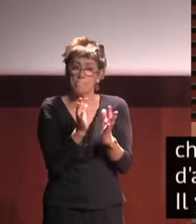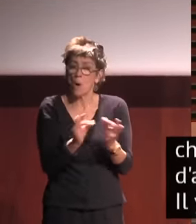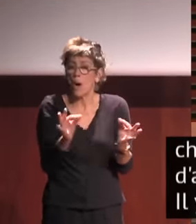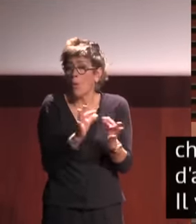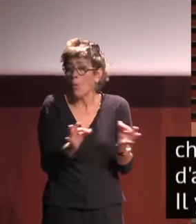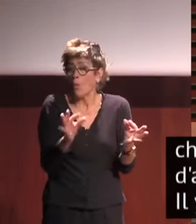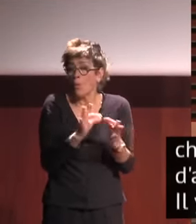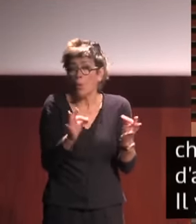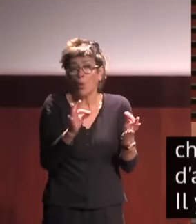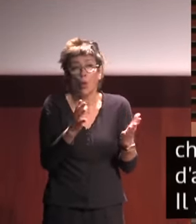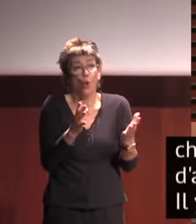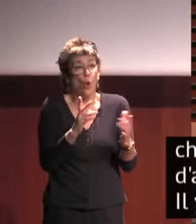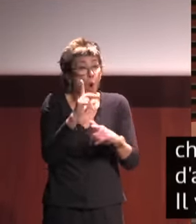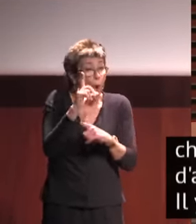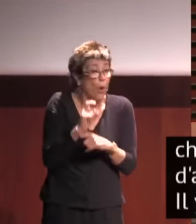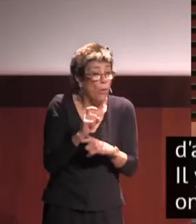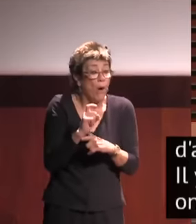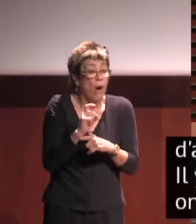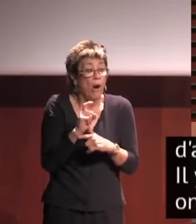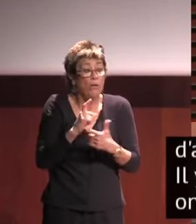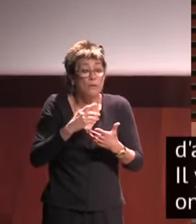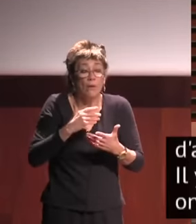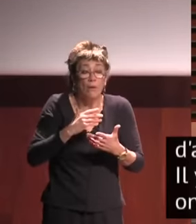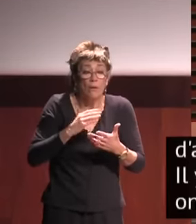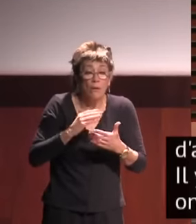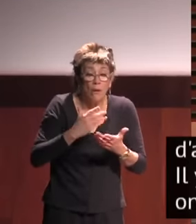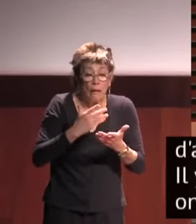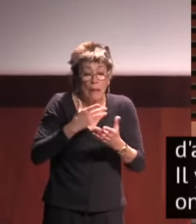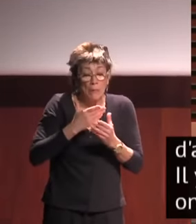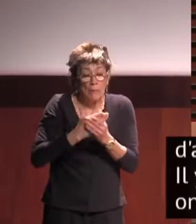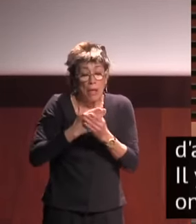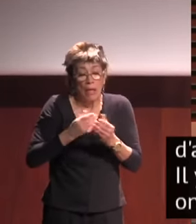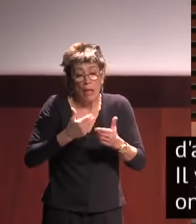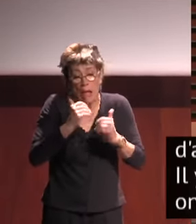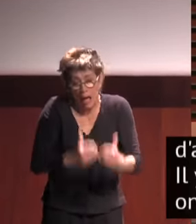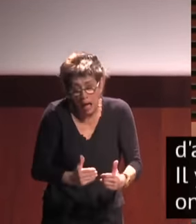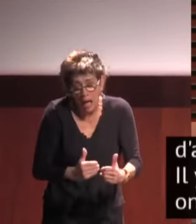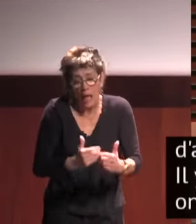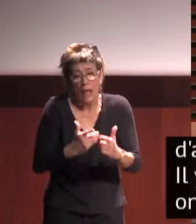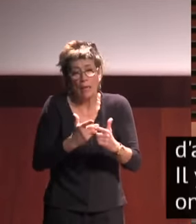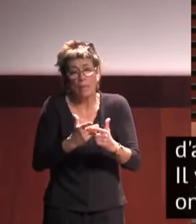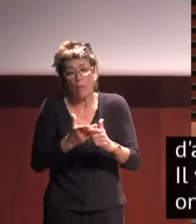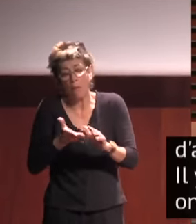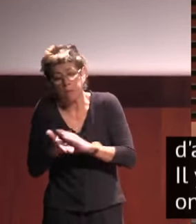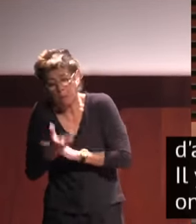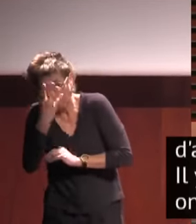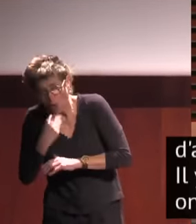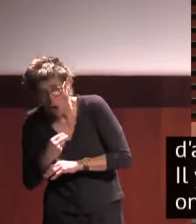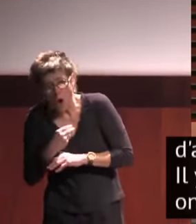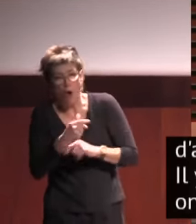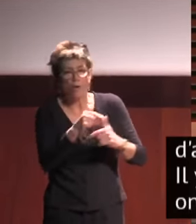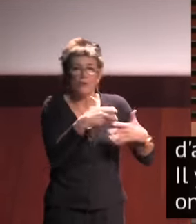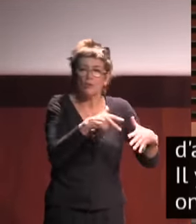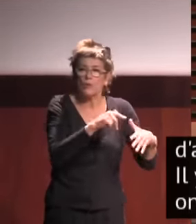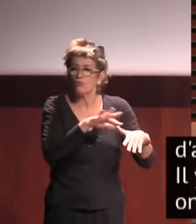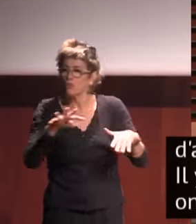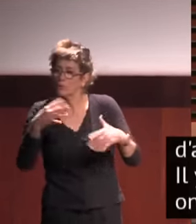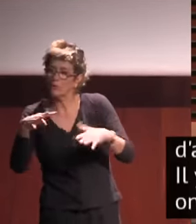ils ont soit commencé et laissé en projet, des manuscrits qui se sont perdus, d'autres qui ont été publiés entre le XVIIIe et XIXe